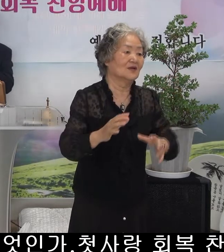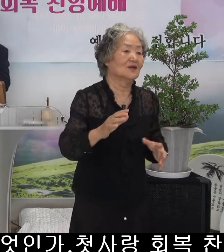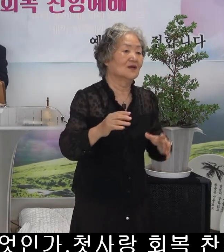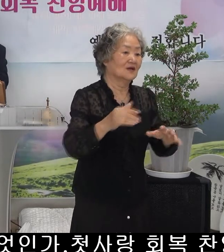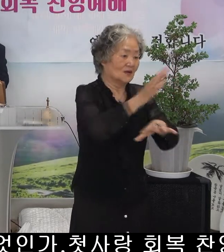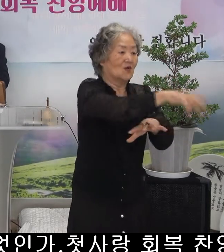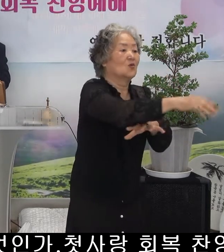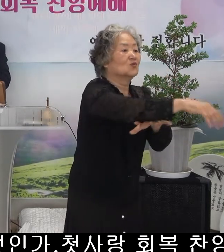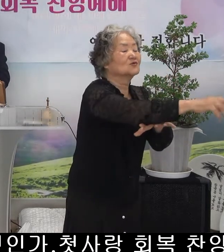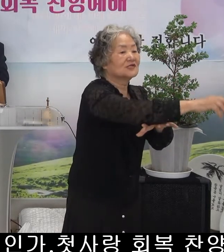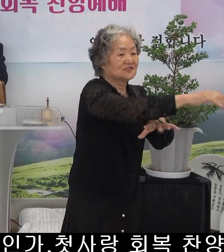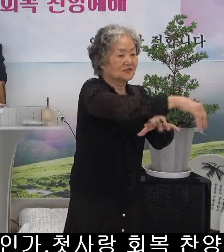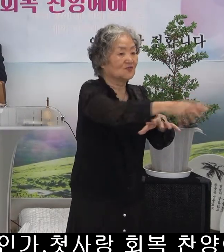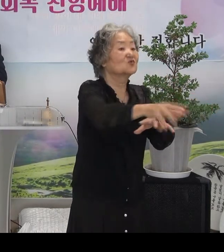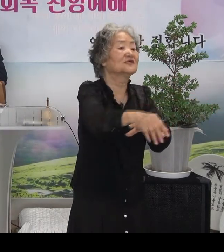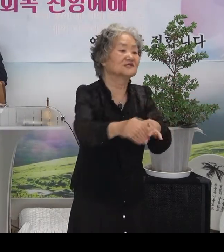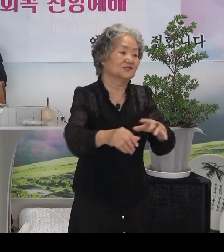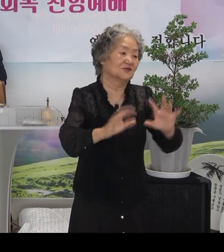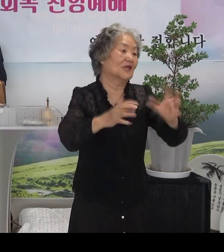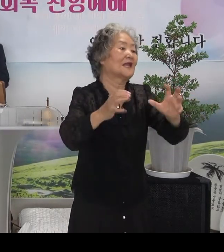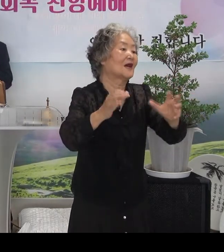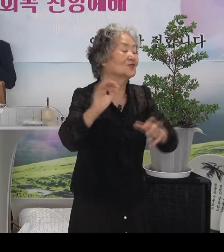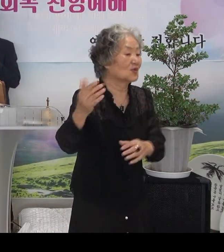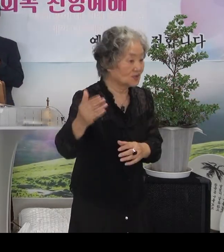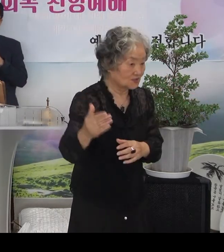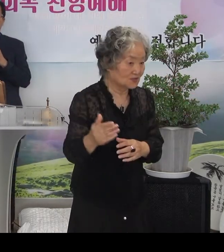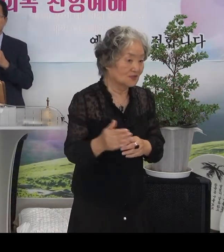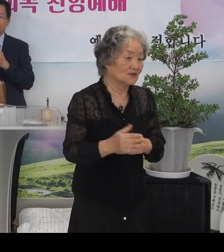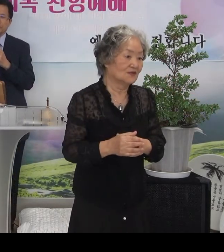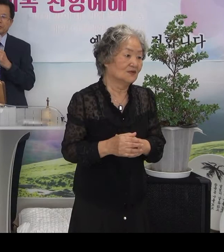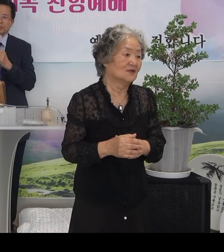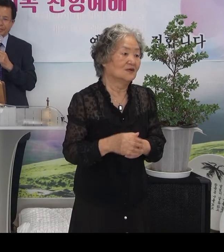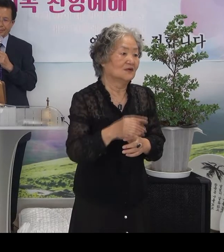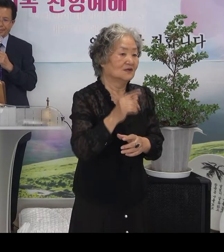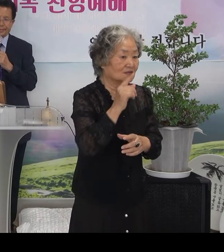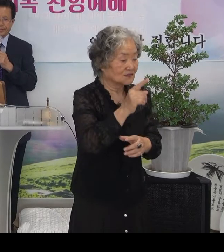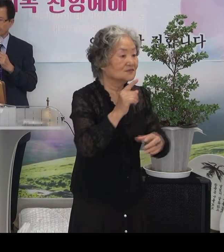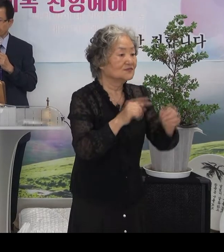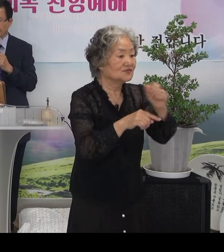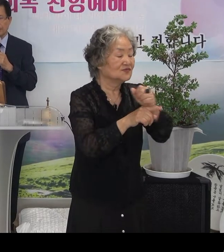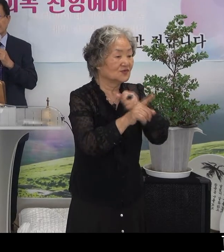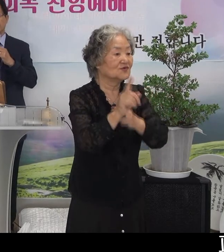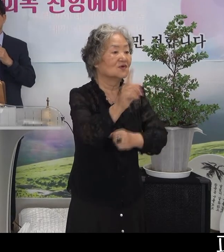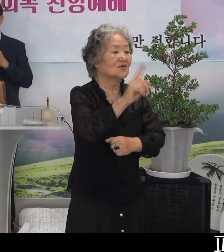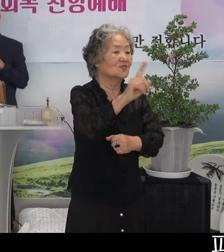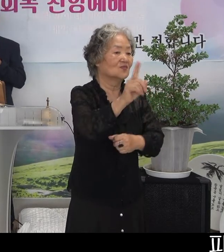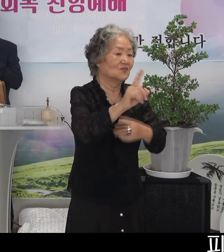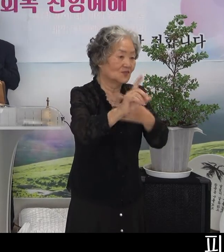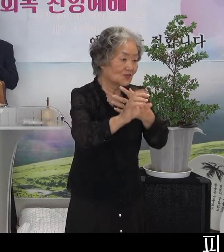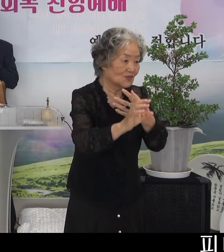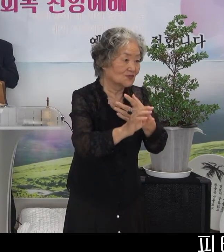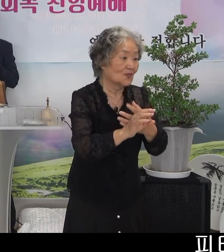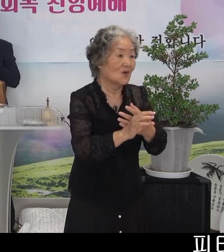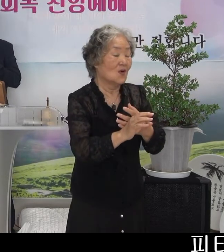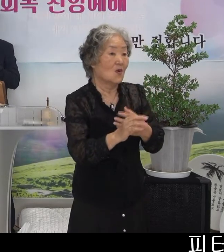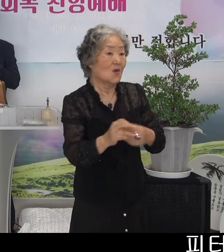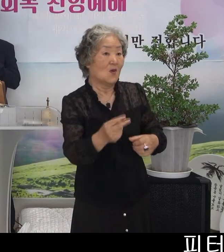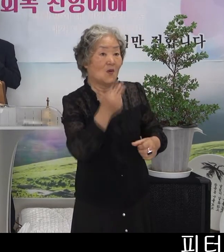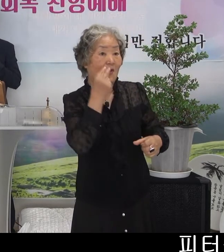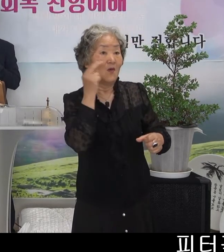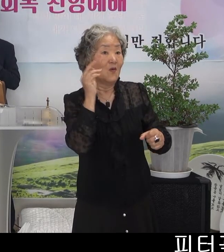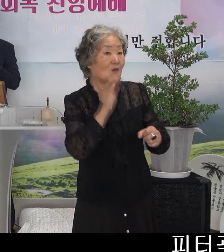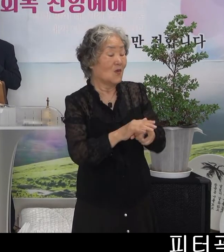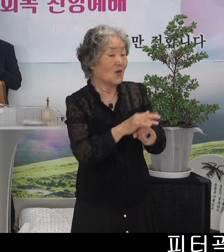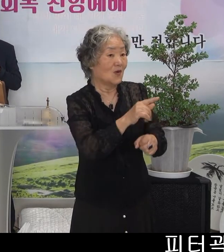사막의 땅에서 농업국가로 이렇게 살아가고 있는 것을 봤을 때 정말 기가 막힐 일이면서 제가